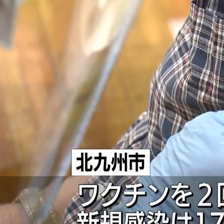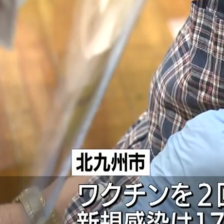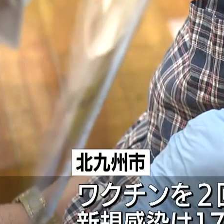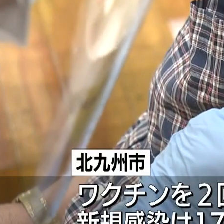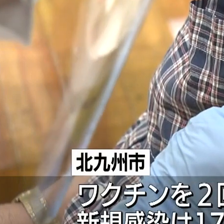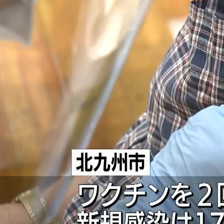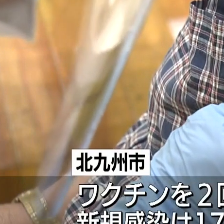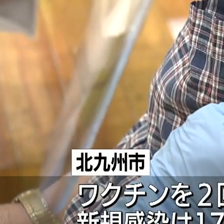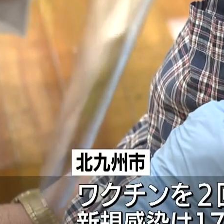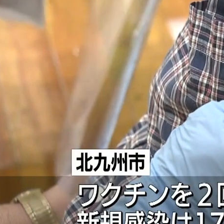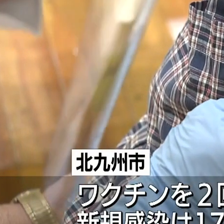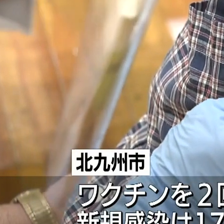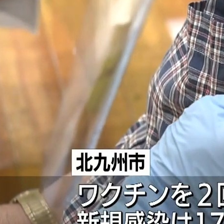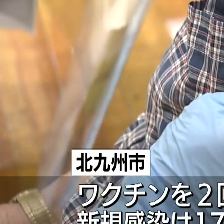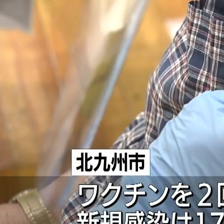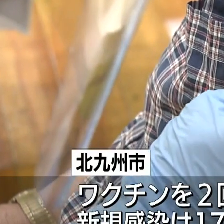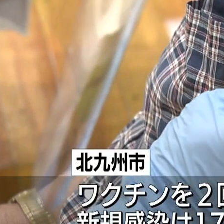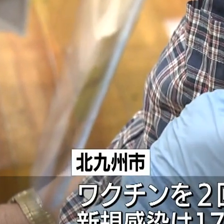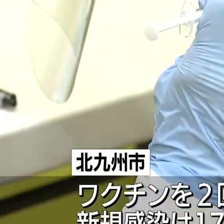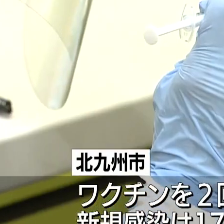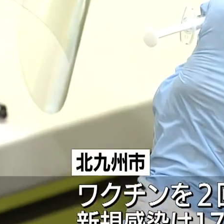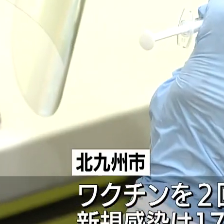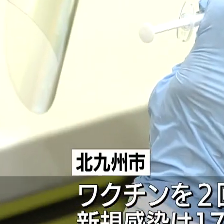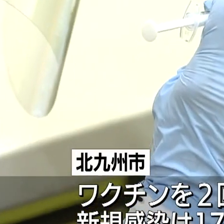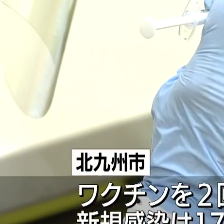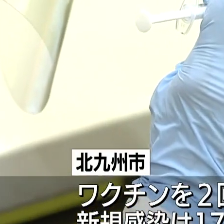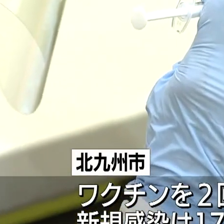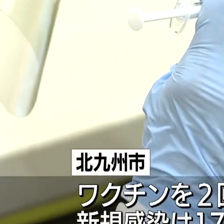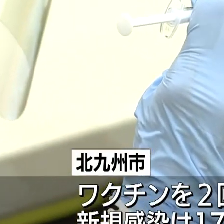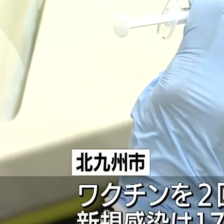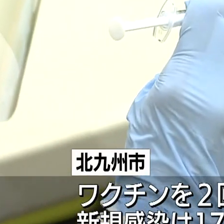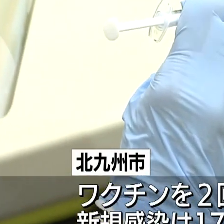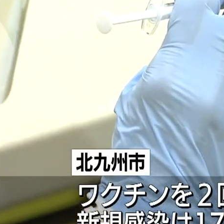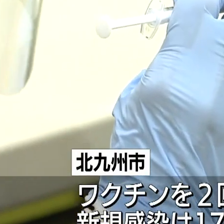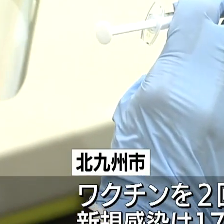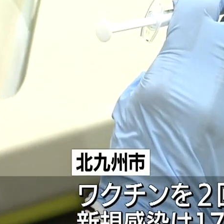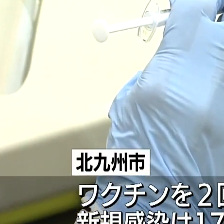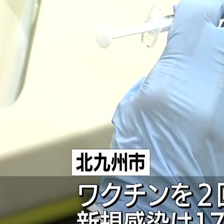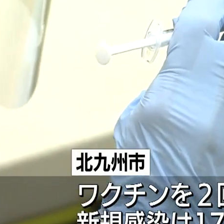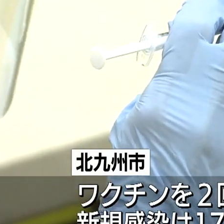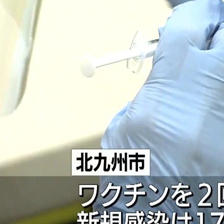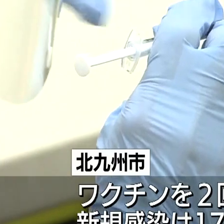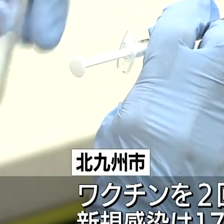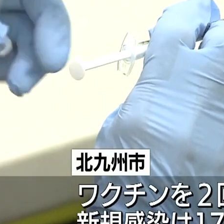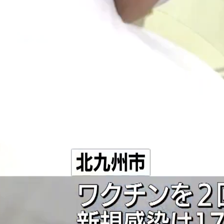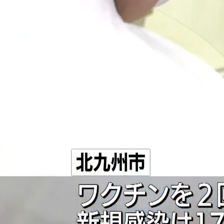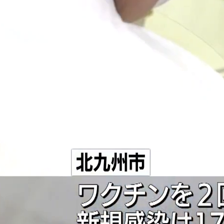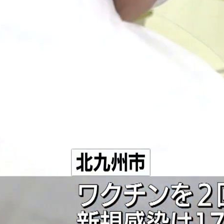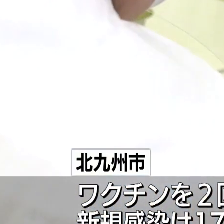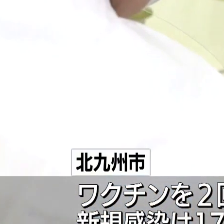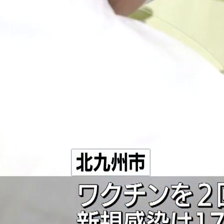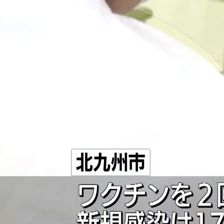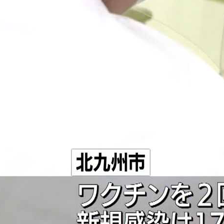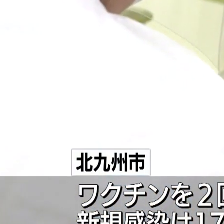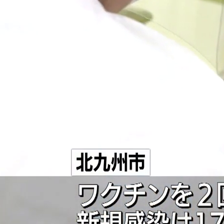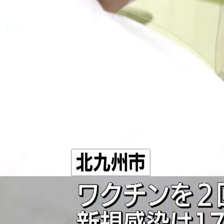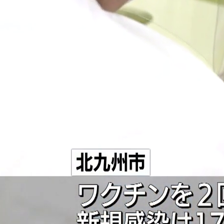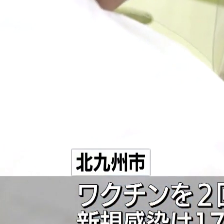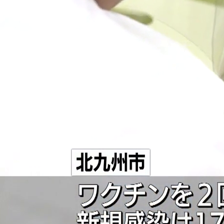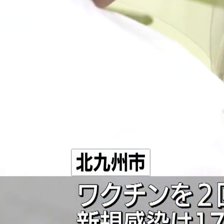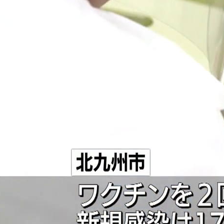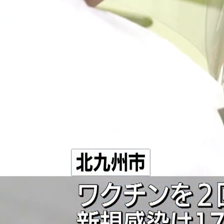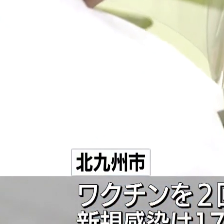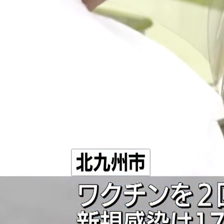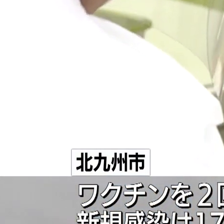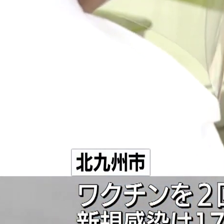管轄でワクチンを2回接種した243,000に余りのうち新たに感染したのがわずか11人